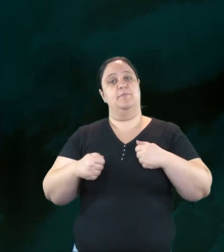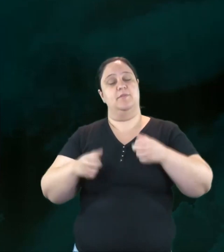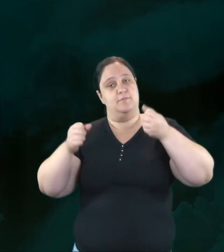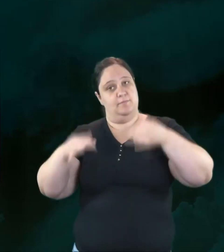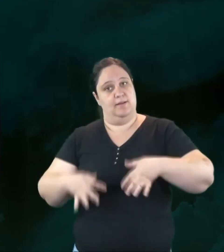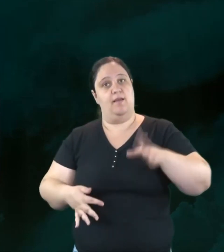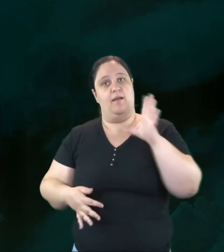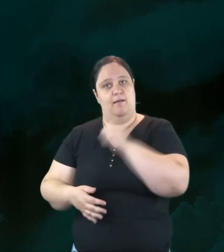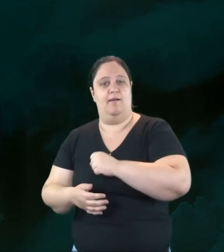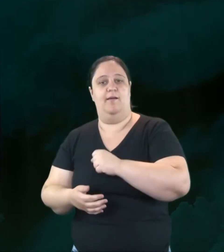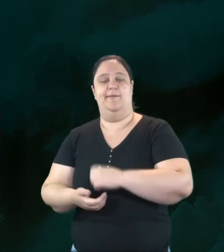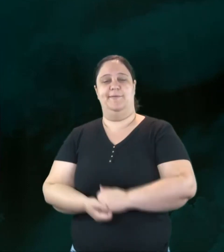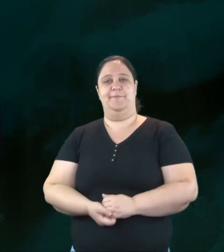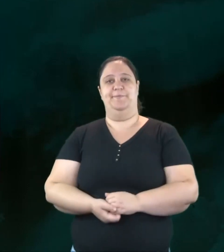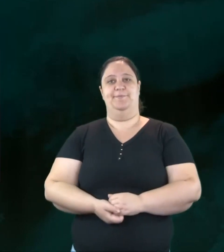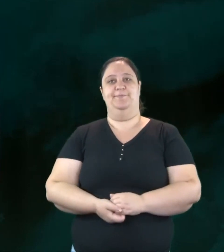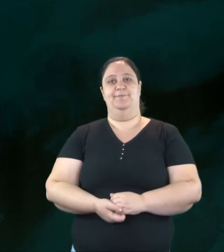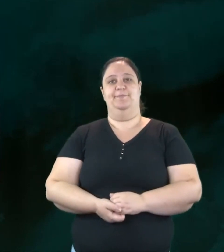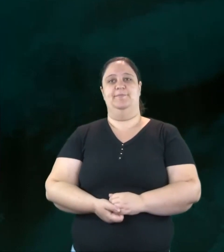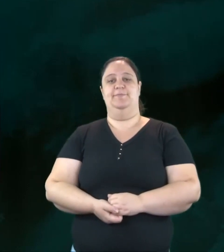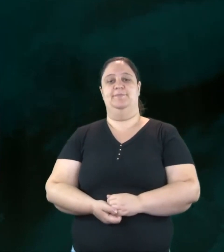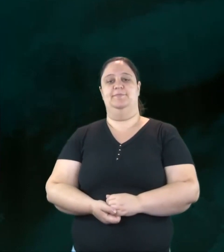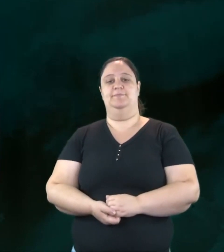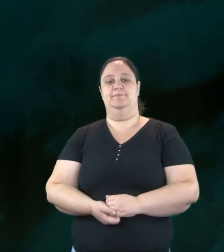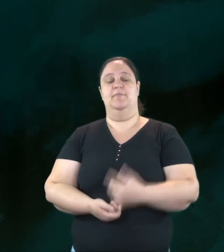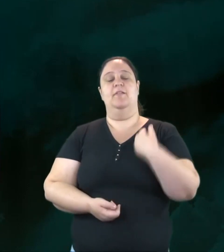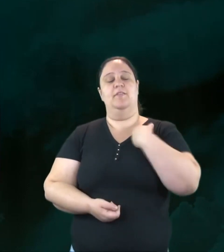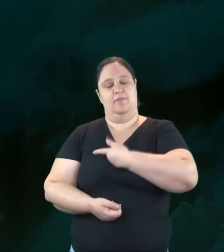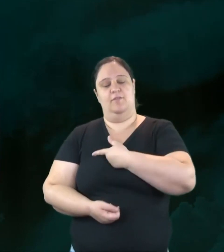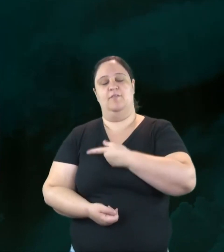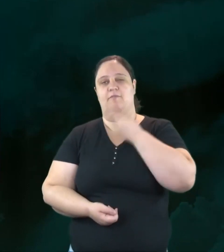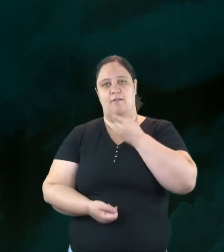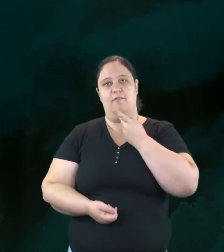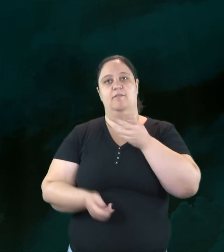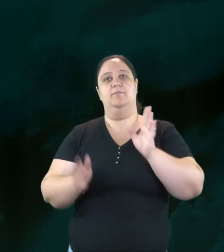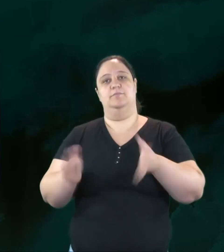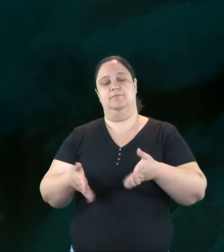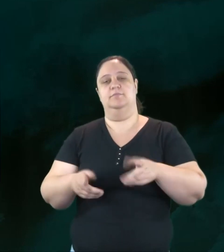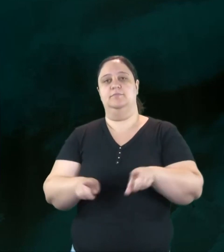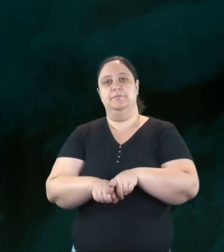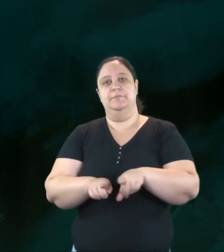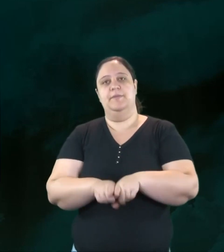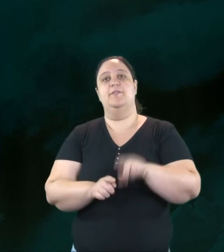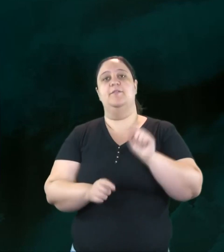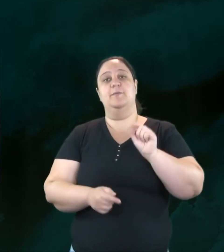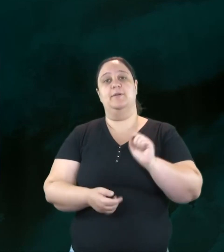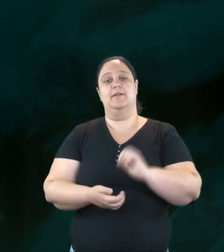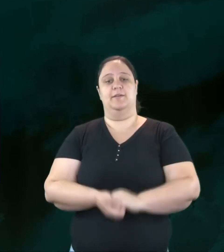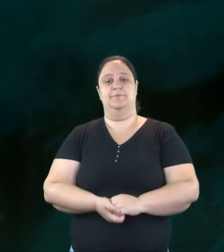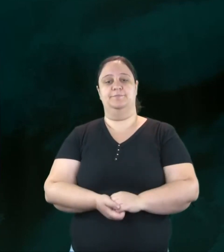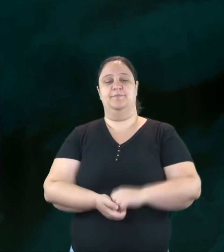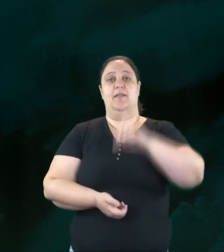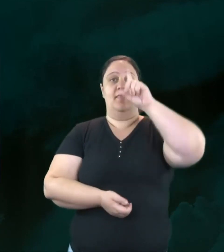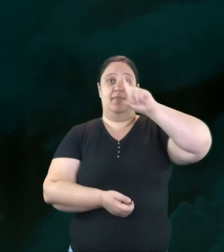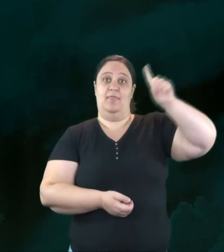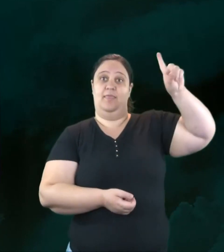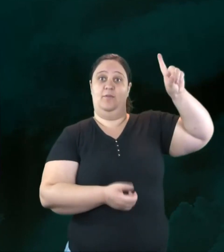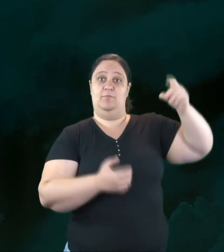pouquinho. Nós também falamos para os irmãos que quando Deus